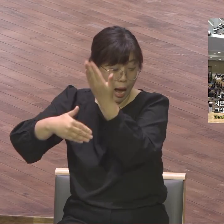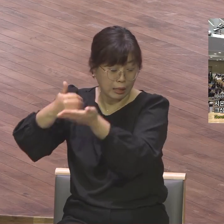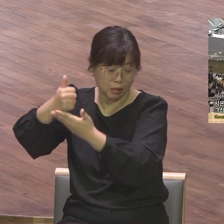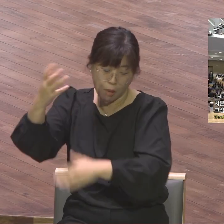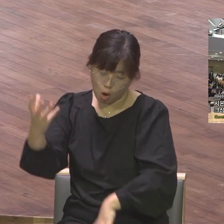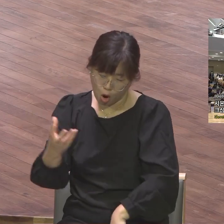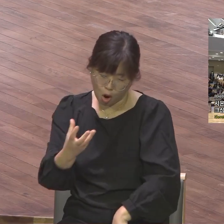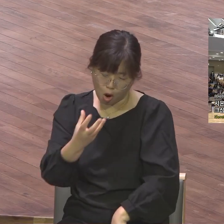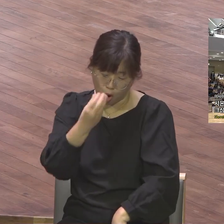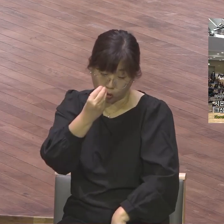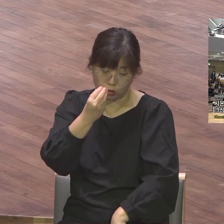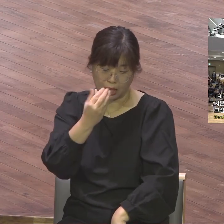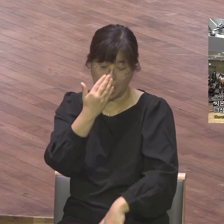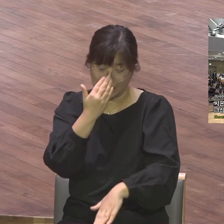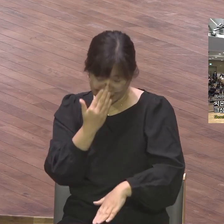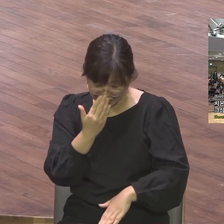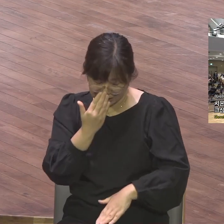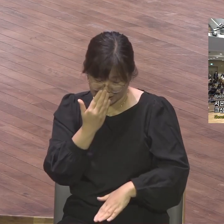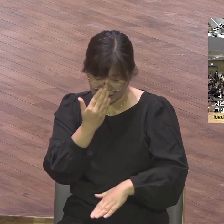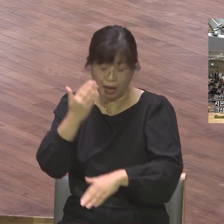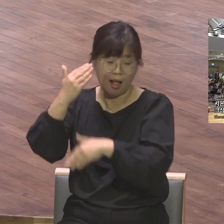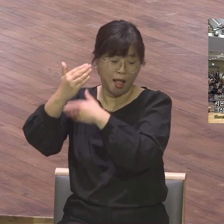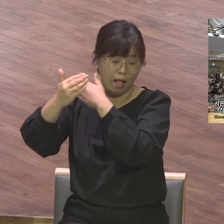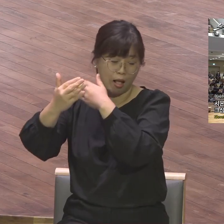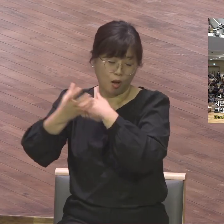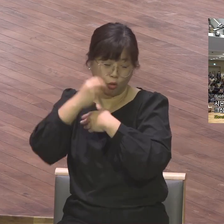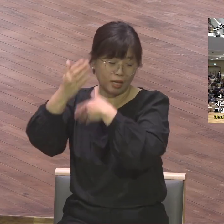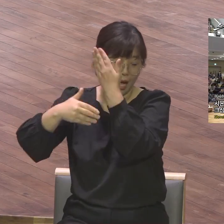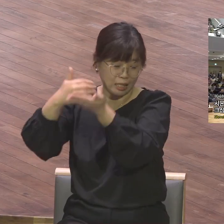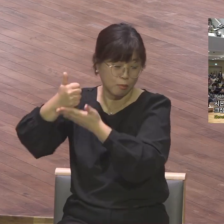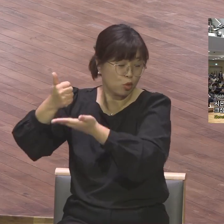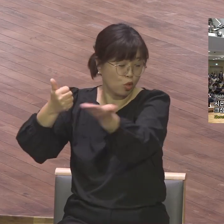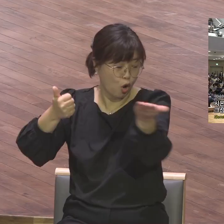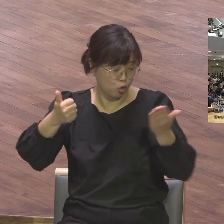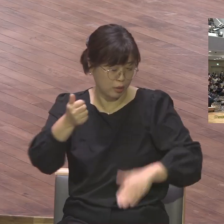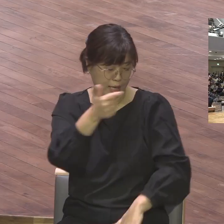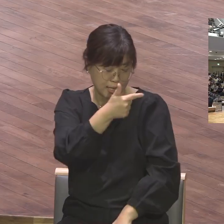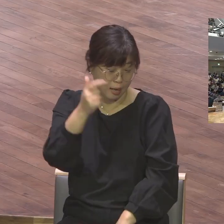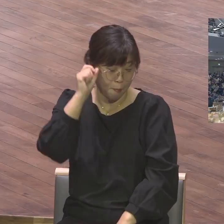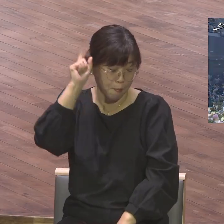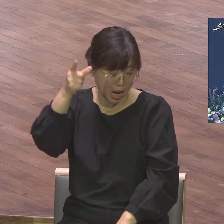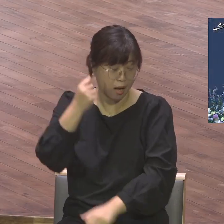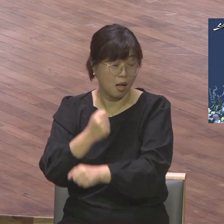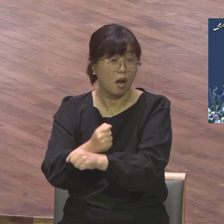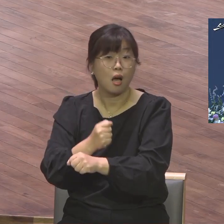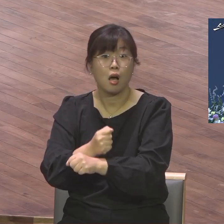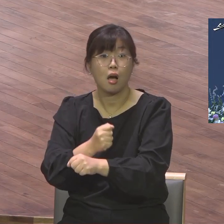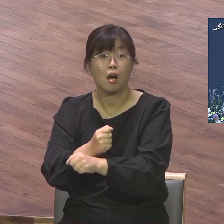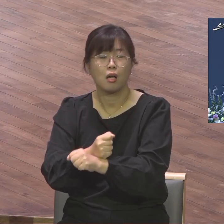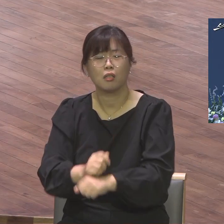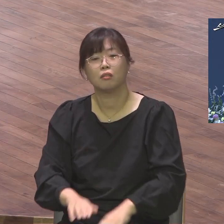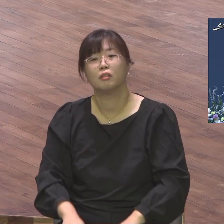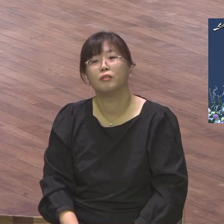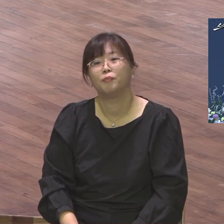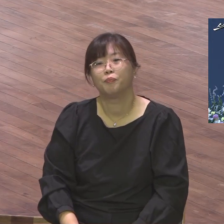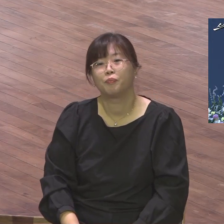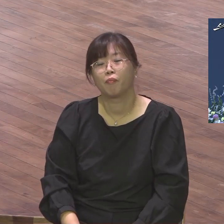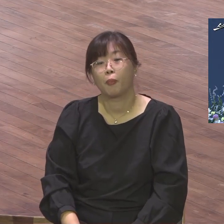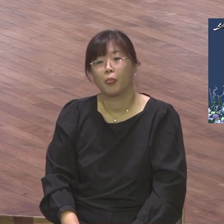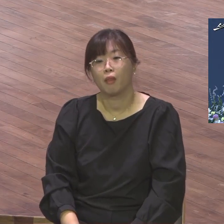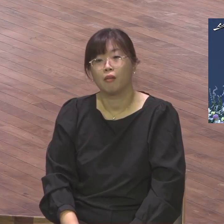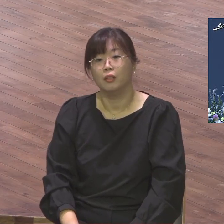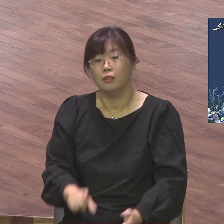이가 너희 중에서 크심이니라 할 것이니라. 아멘. 감격이 있습니까? 라는